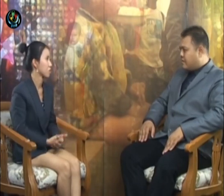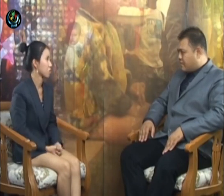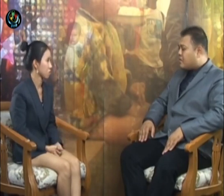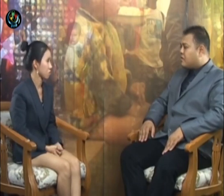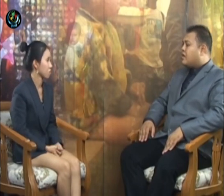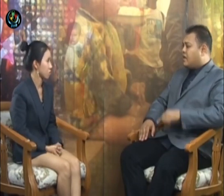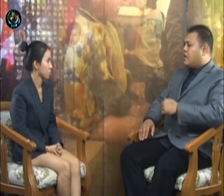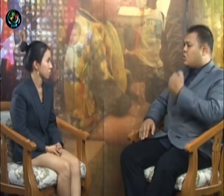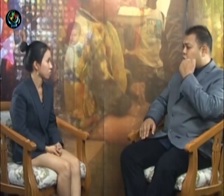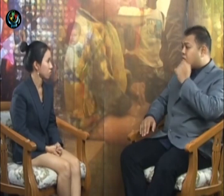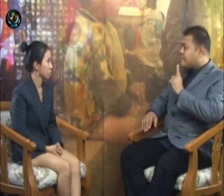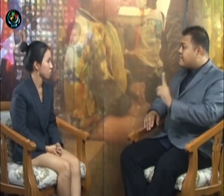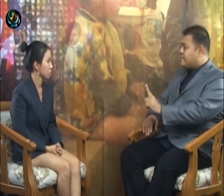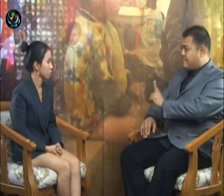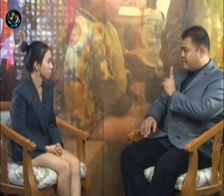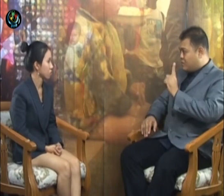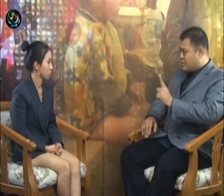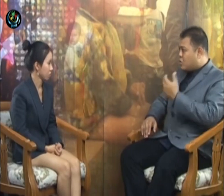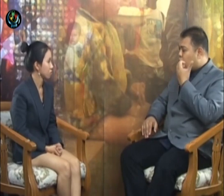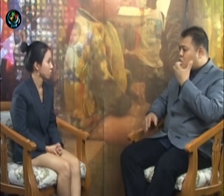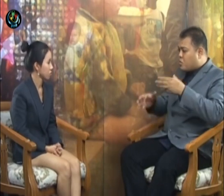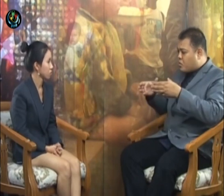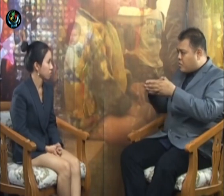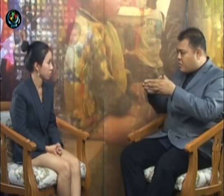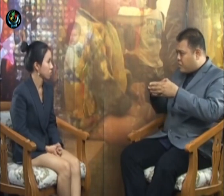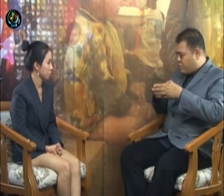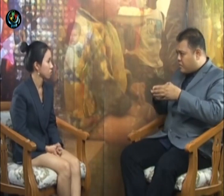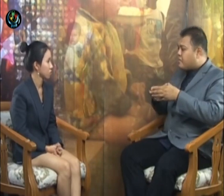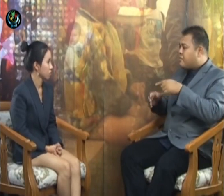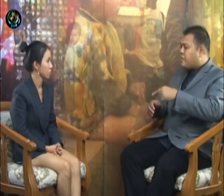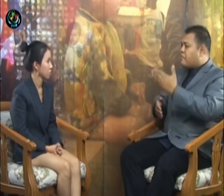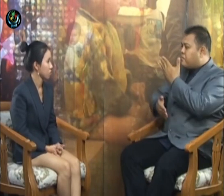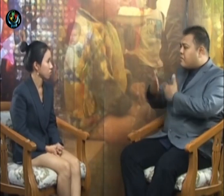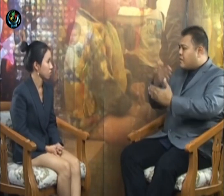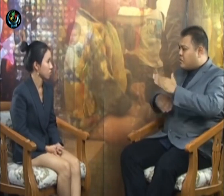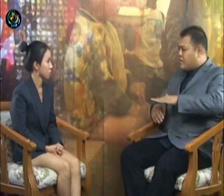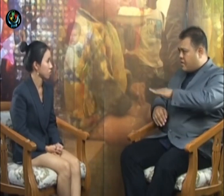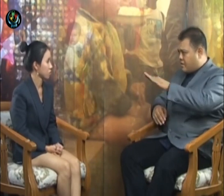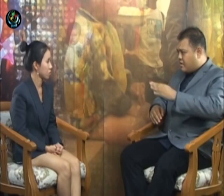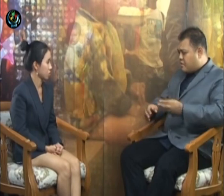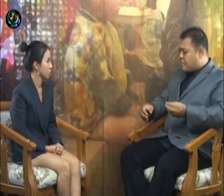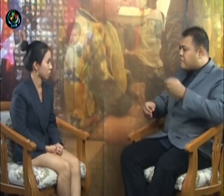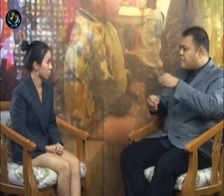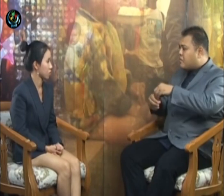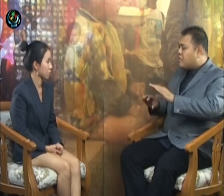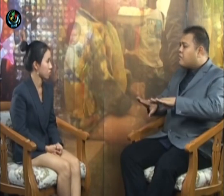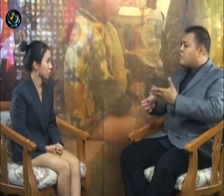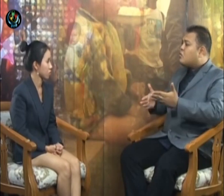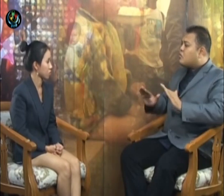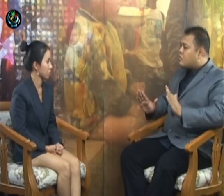ယ ်လူမှုအတိုင်းအဝန်အတွင်းမှာမတန်ဆန်းသူတွေပါဝင်ဆန့်နိုင်အောင်ဘယ်လိုကူညီဆောင်ရွက်ပေးရမလဲ